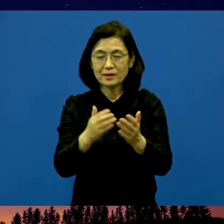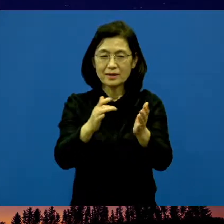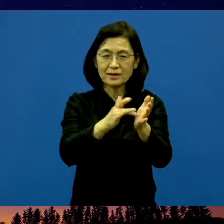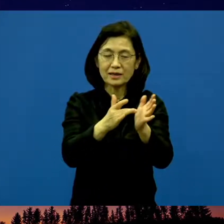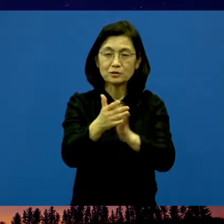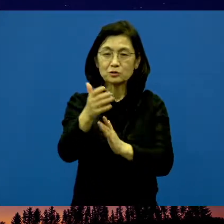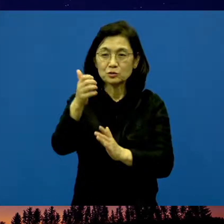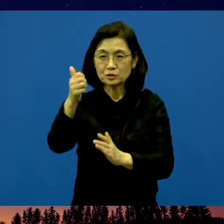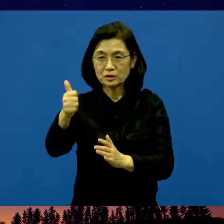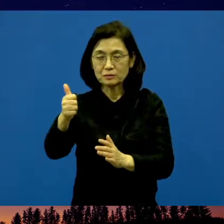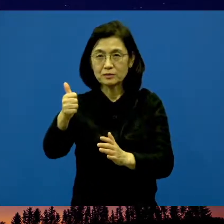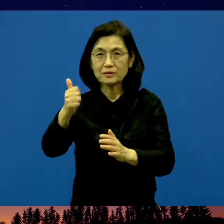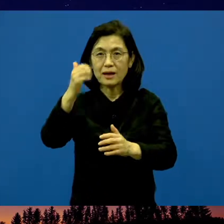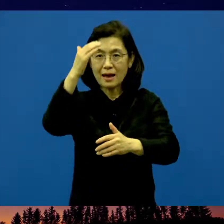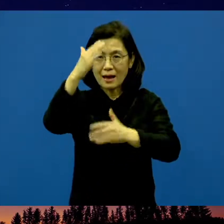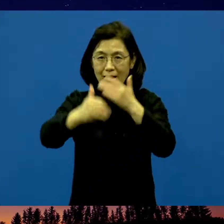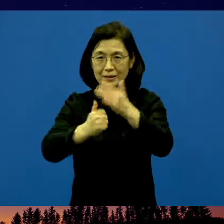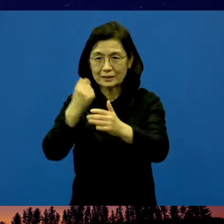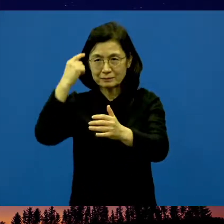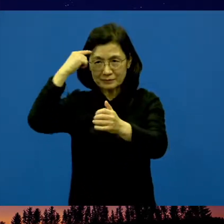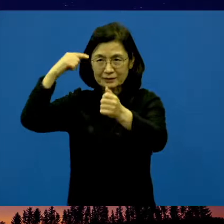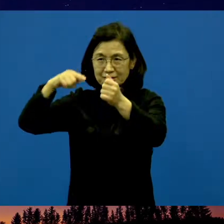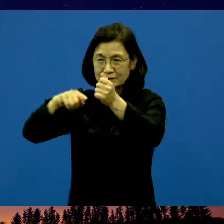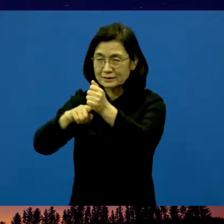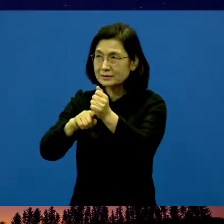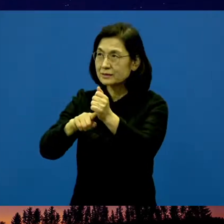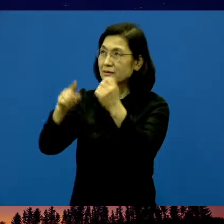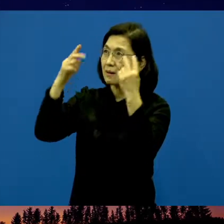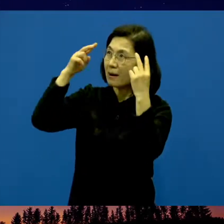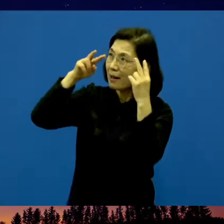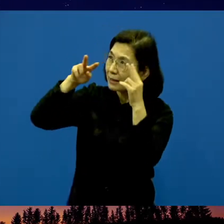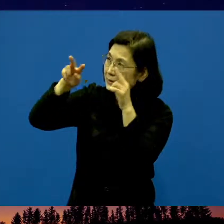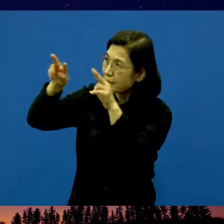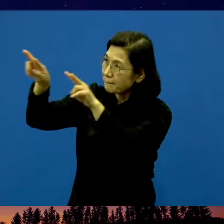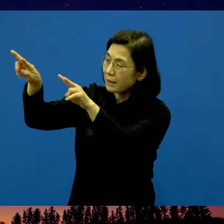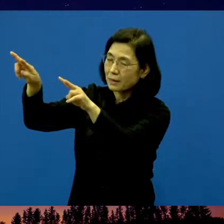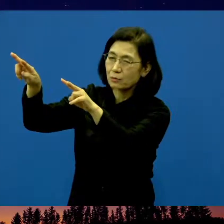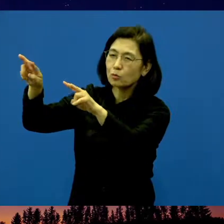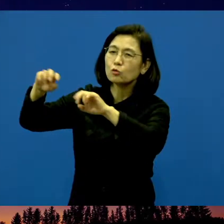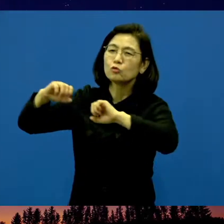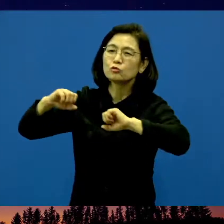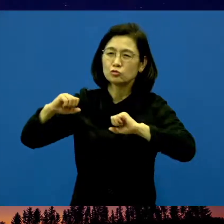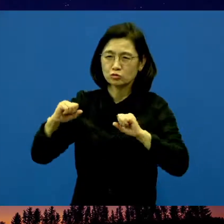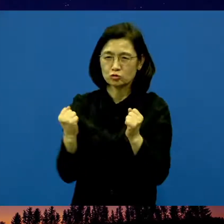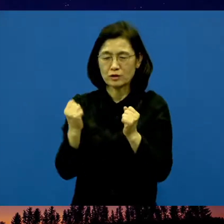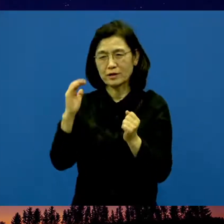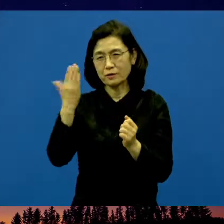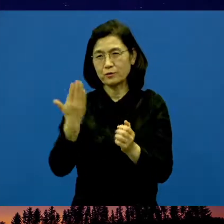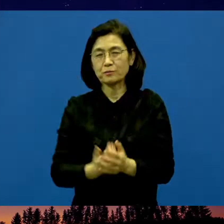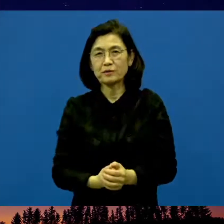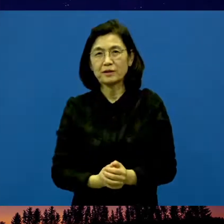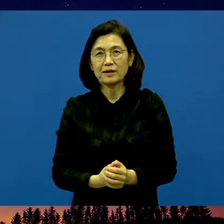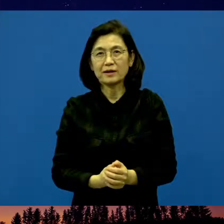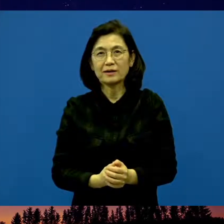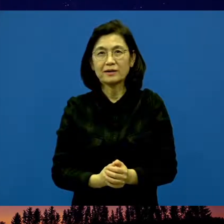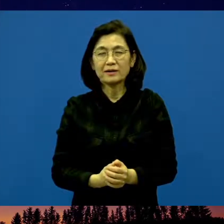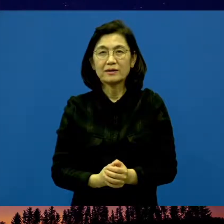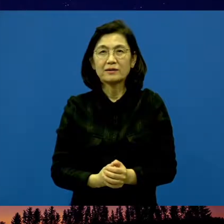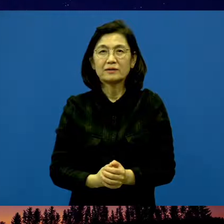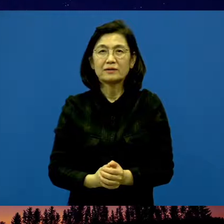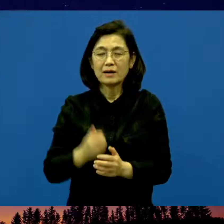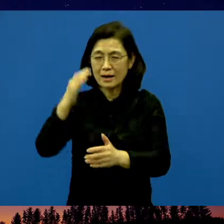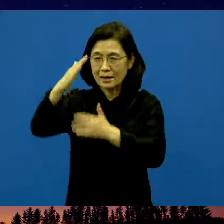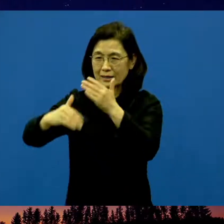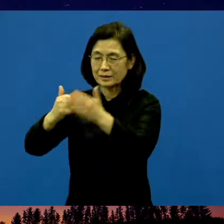아버지의 뜻에 집중하셨죠. 예수님의 공생애를 보면 그 언제나 아버지의 뜻입니다. 당신이 하라고 하신 그